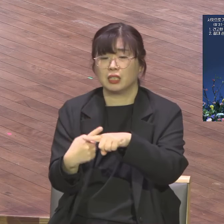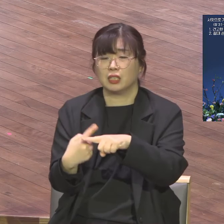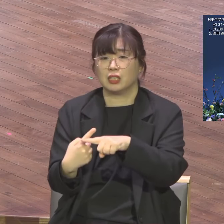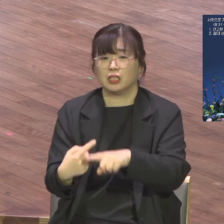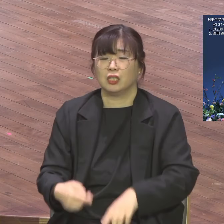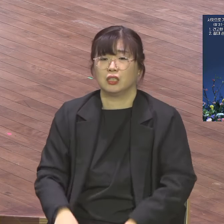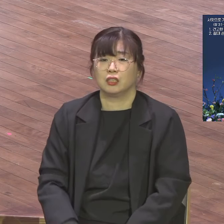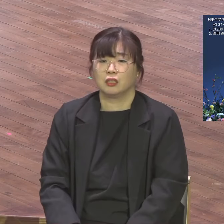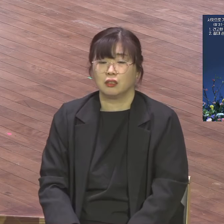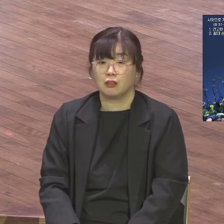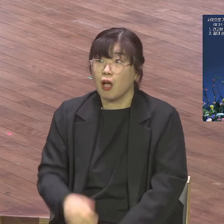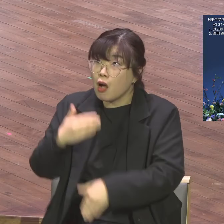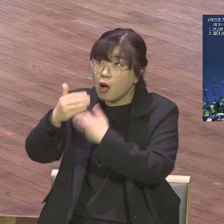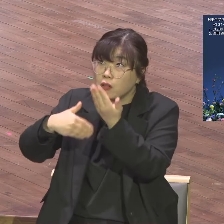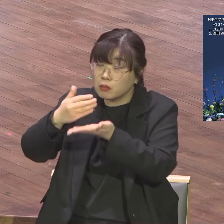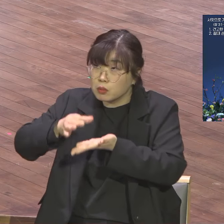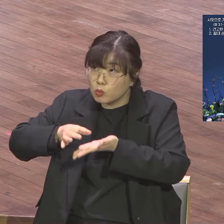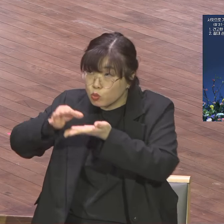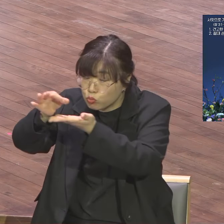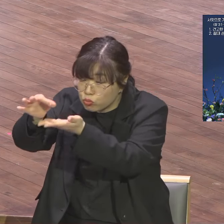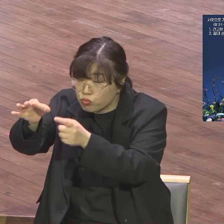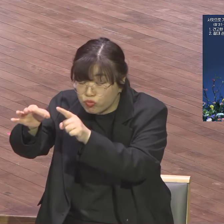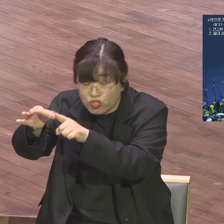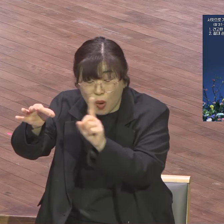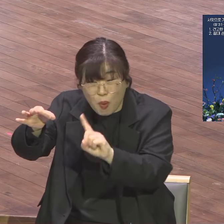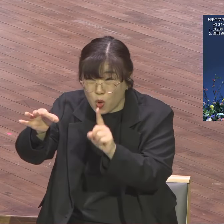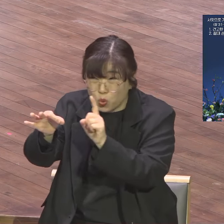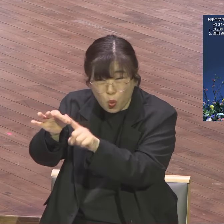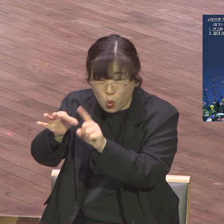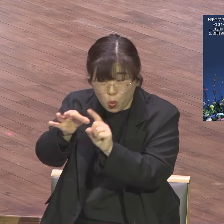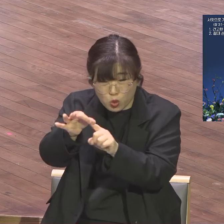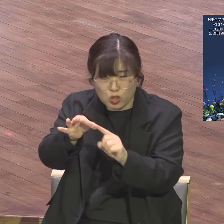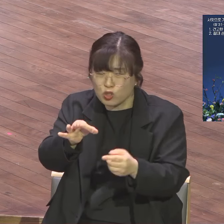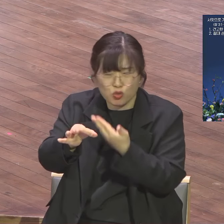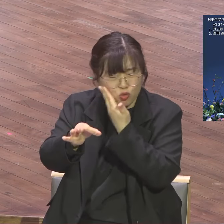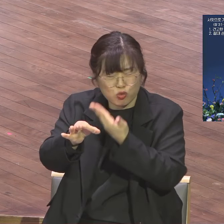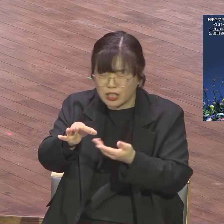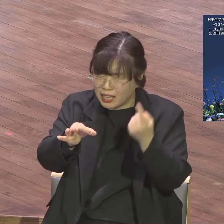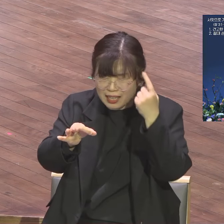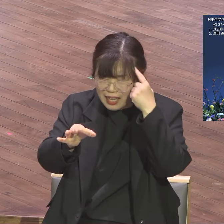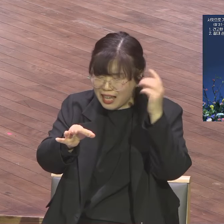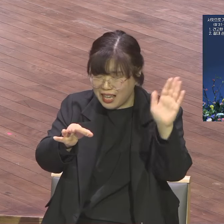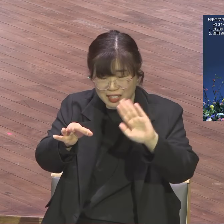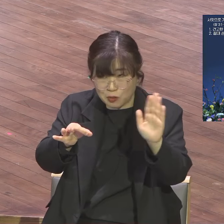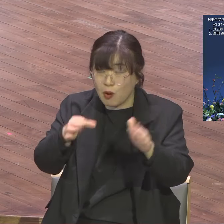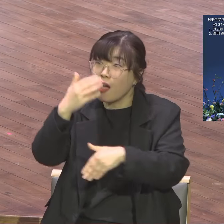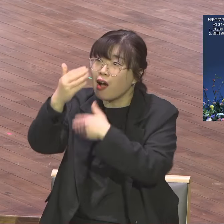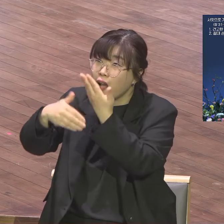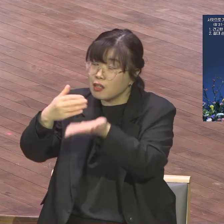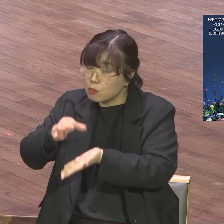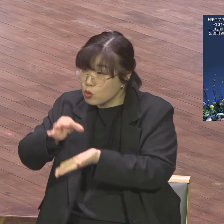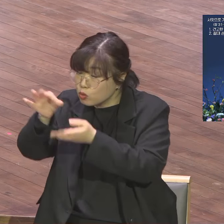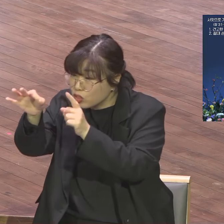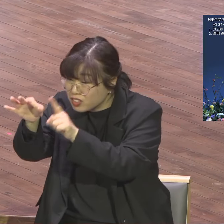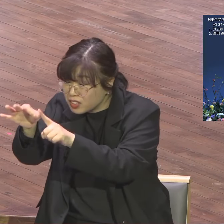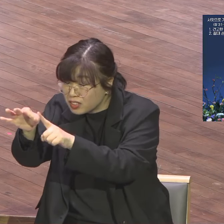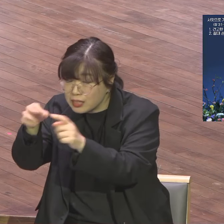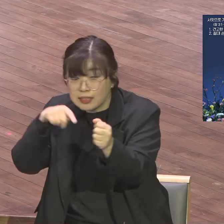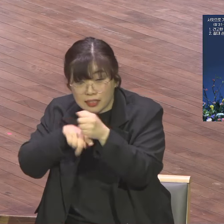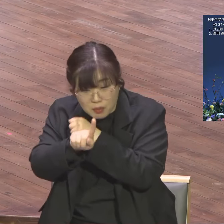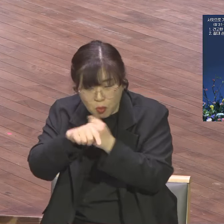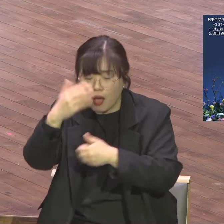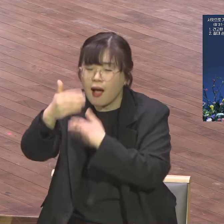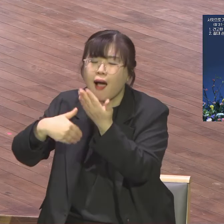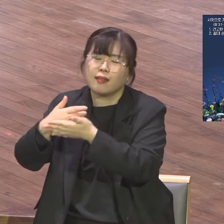하나님 앞에 드리는 이 헌금 이 중요한 거 하나님 받으시거든요. 저는 시간표가 그렇게 돼서 헌당